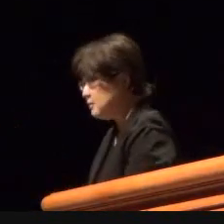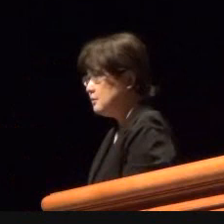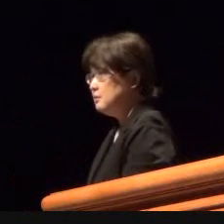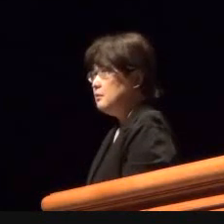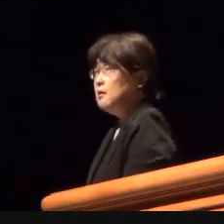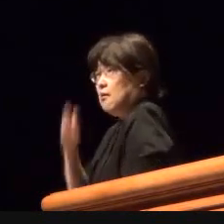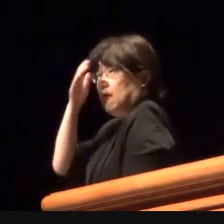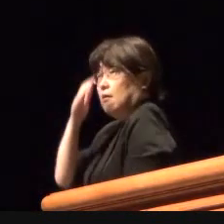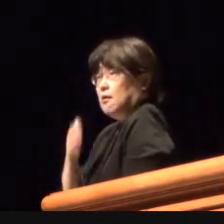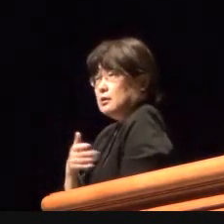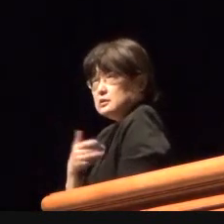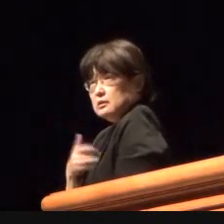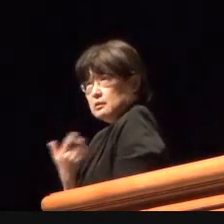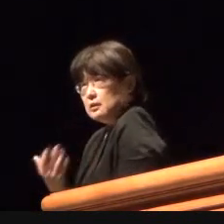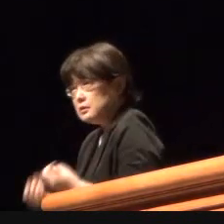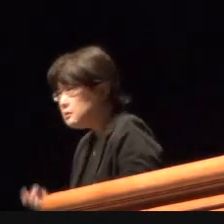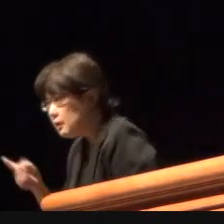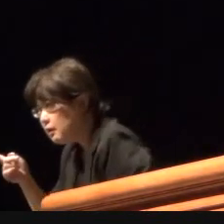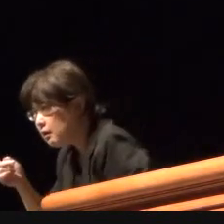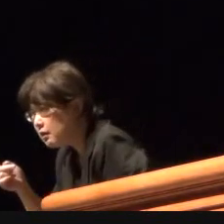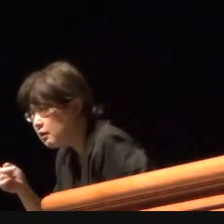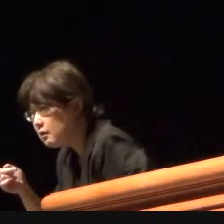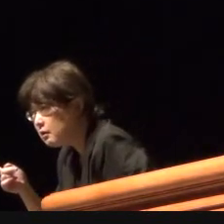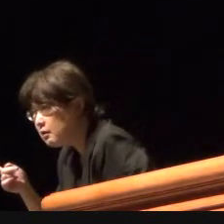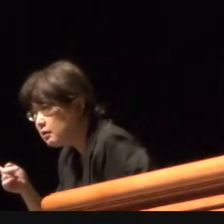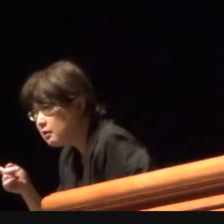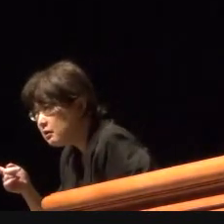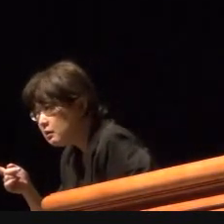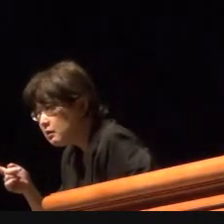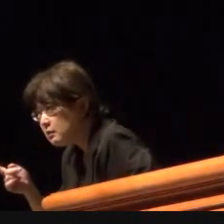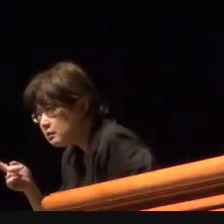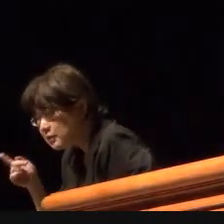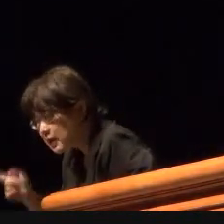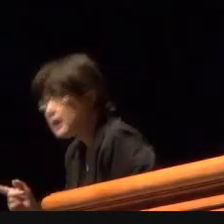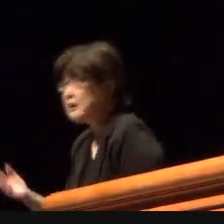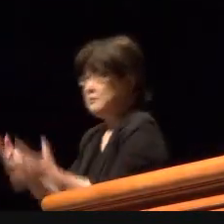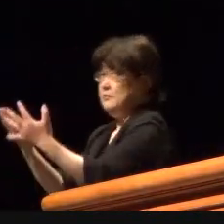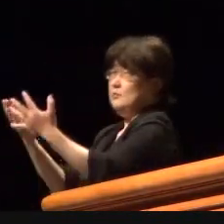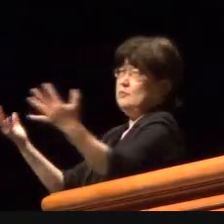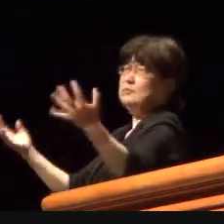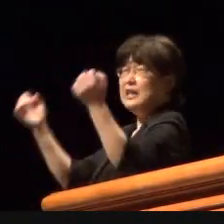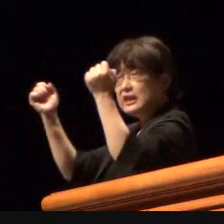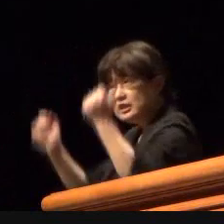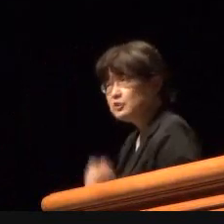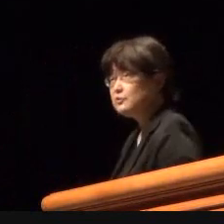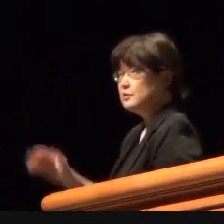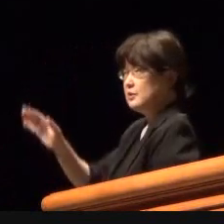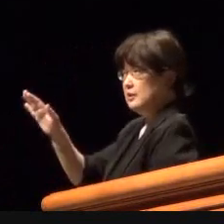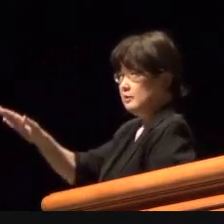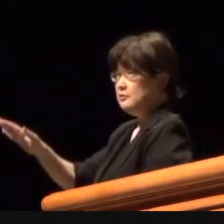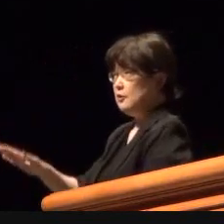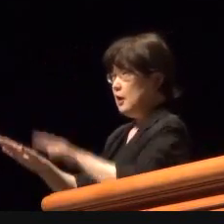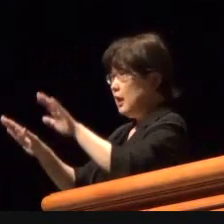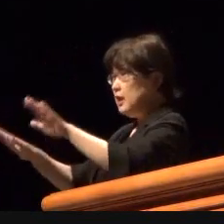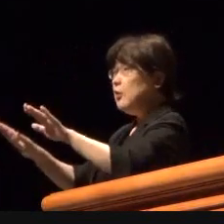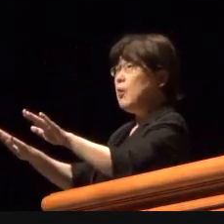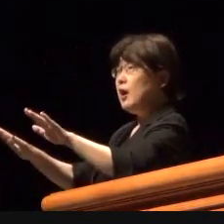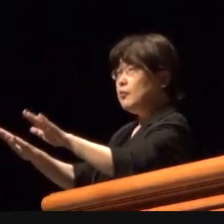知らなかったまだ、そうおっしゃる方も大勢いるんです。今も